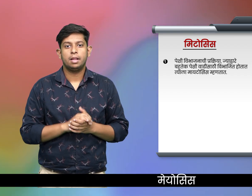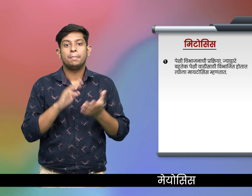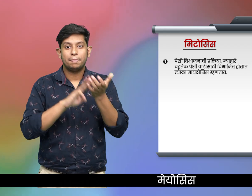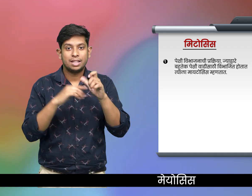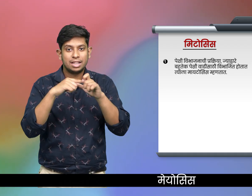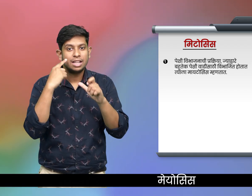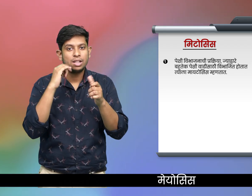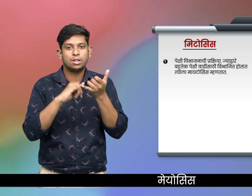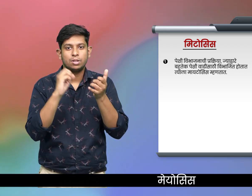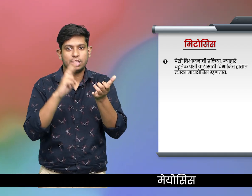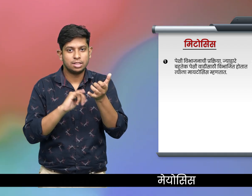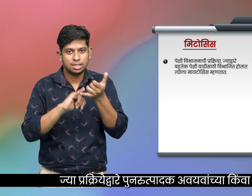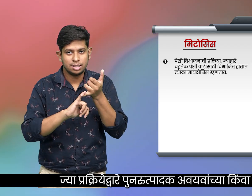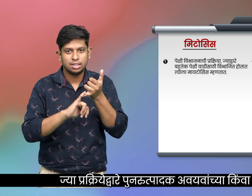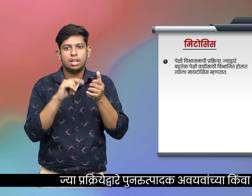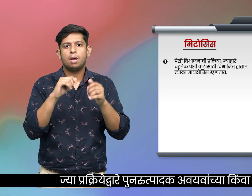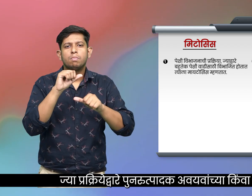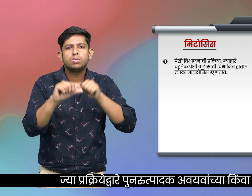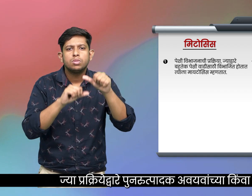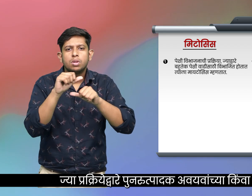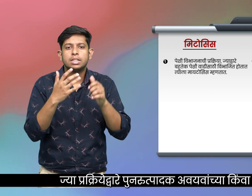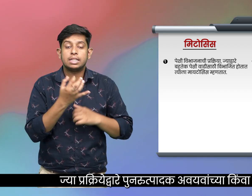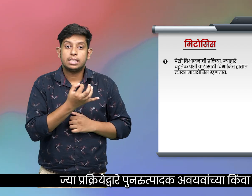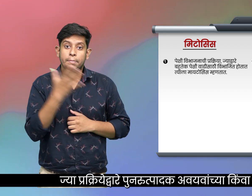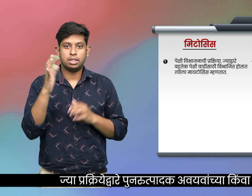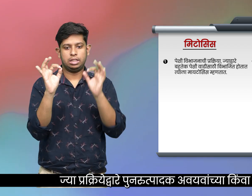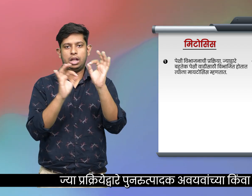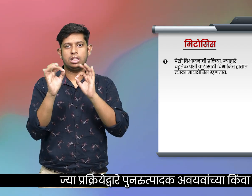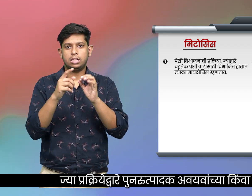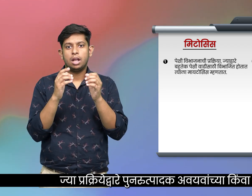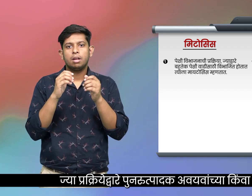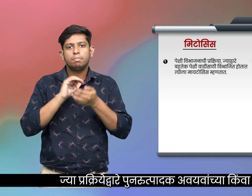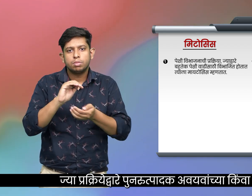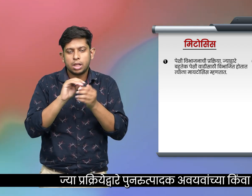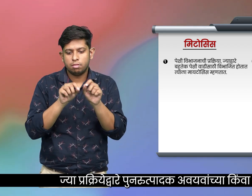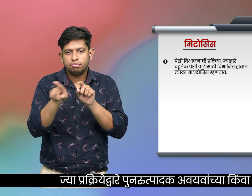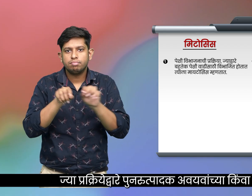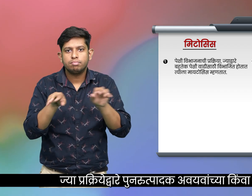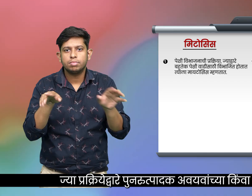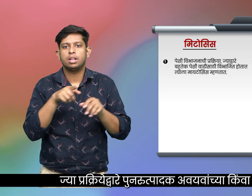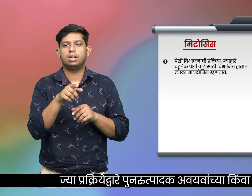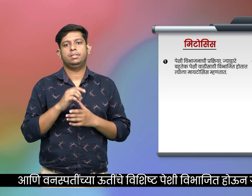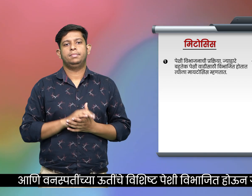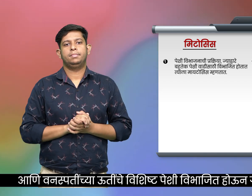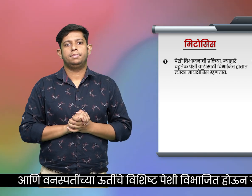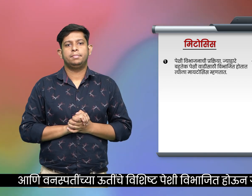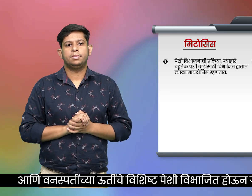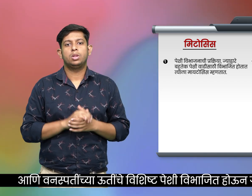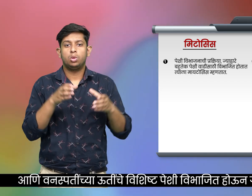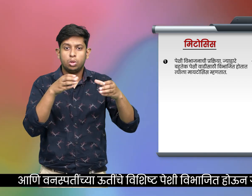मेयोसिस: ज्या प्रक्रियेद्वारे पुनरुत्पादक अवयवांच्या किंवा प्राण्यांच्या ही वनस्पतींच्या